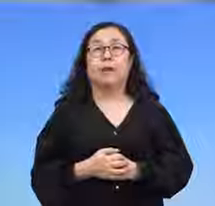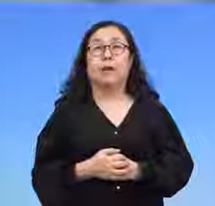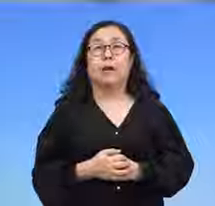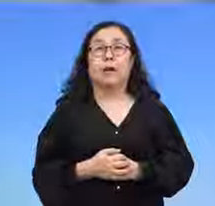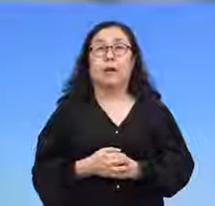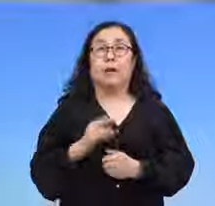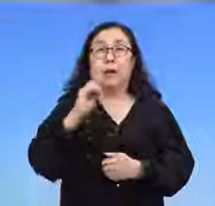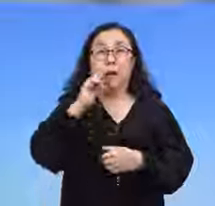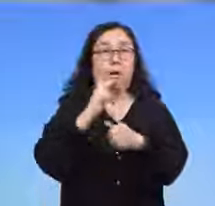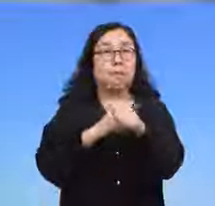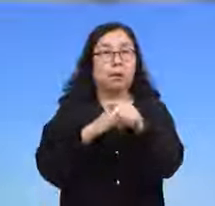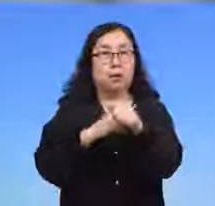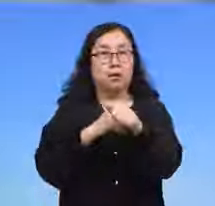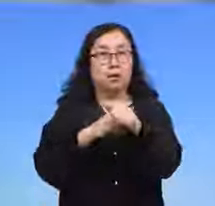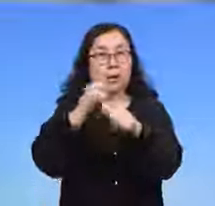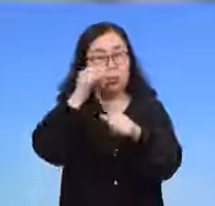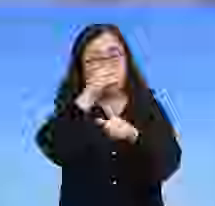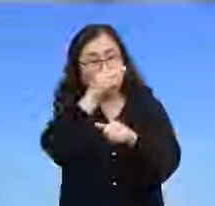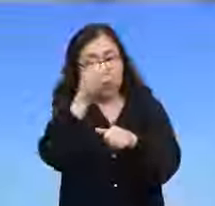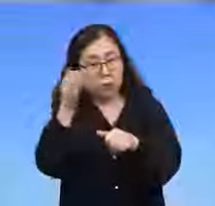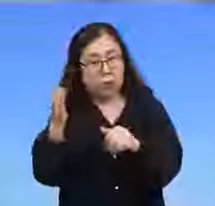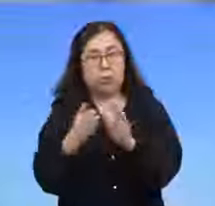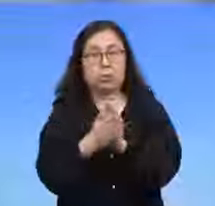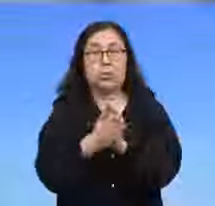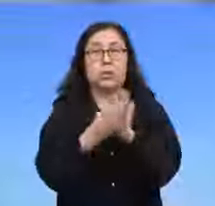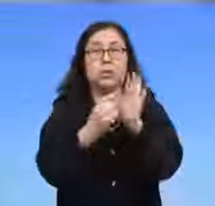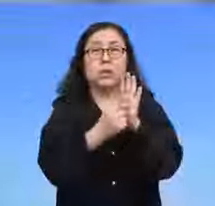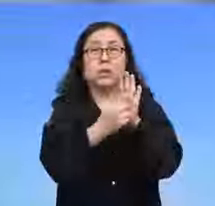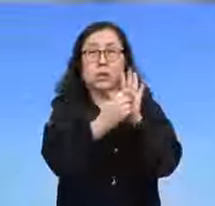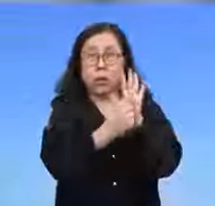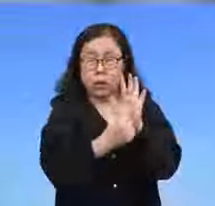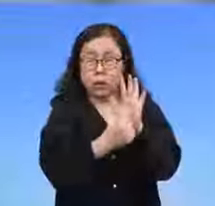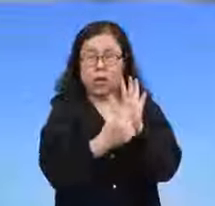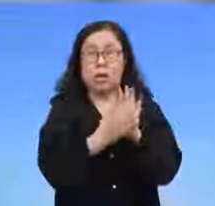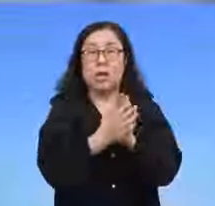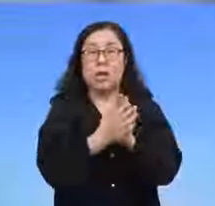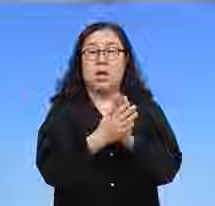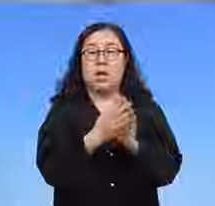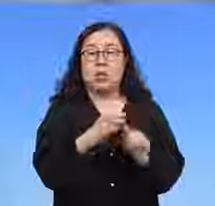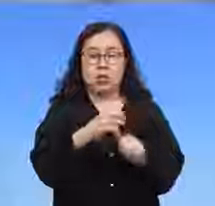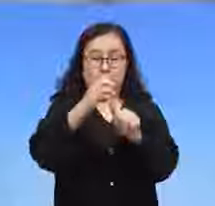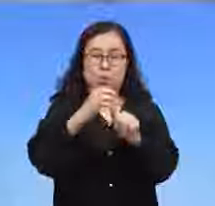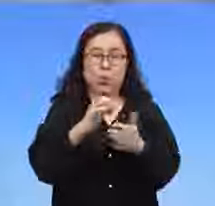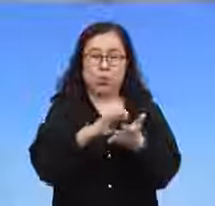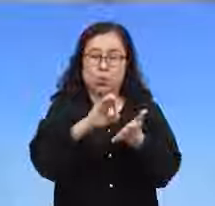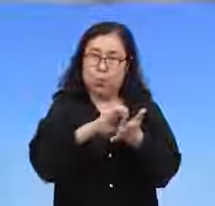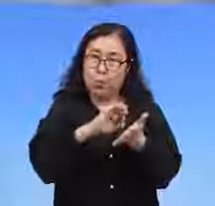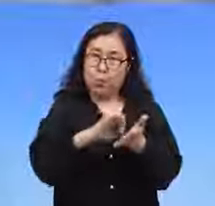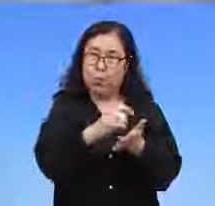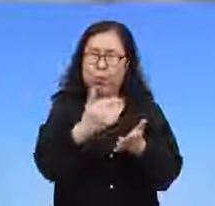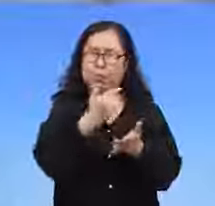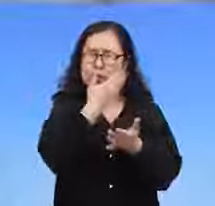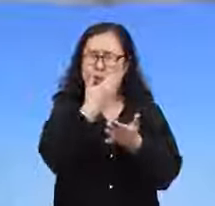바울이 보여주는, 그 일행이 보여주는 긍정적인 수용의 태도가 이렇게 중요한 겁니다.